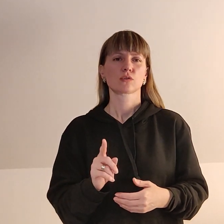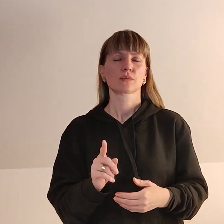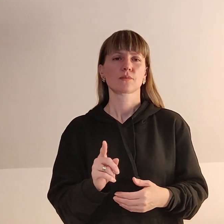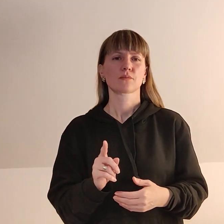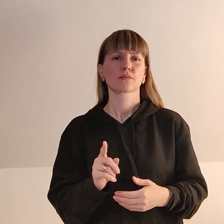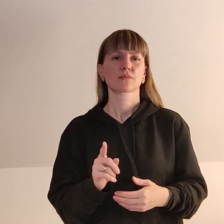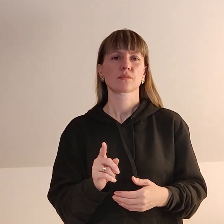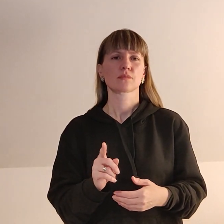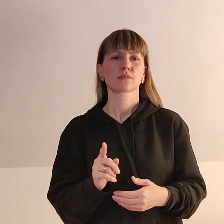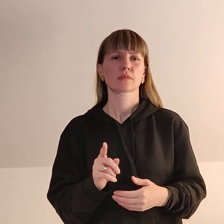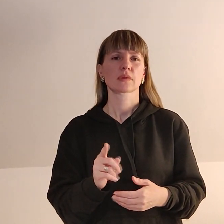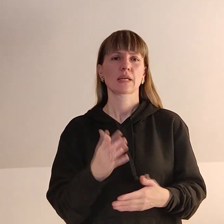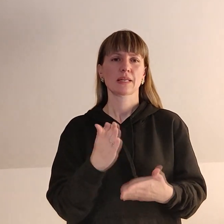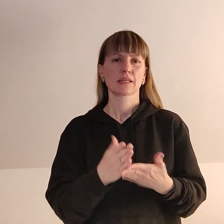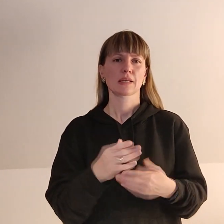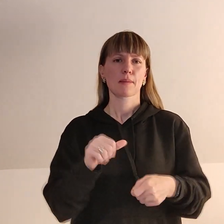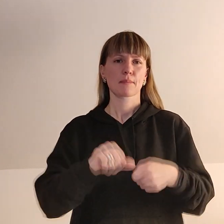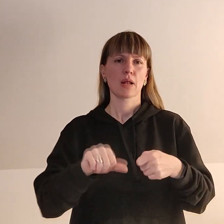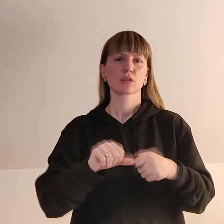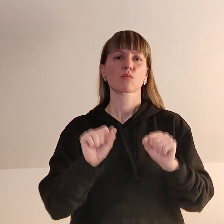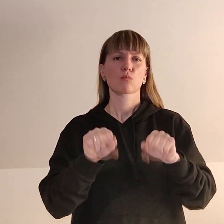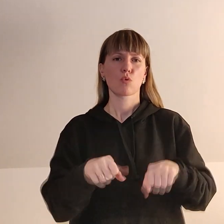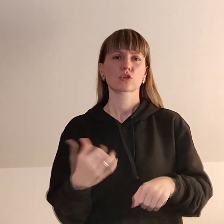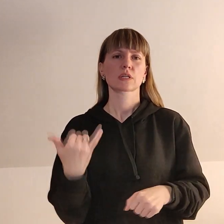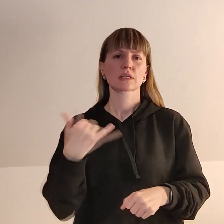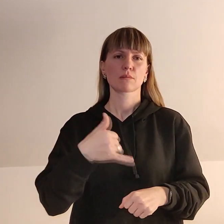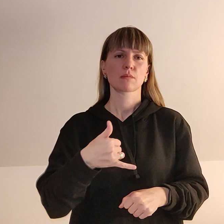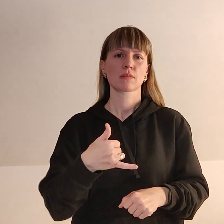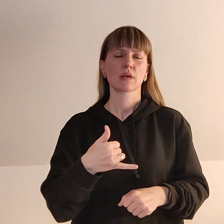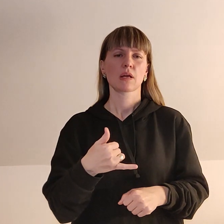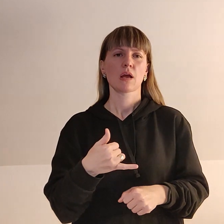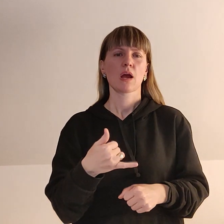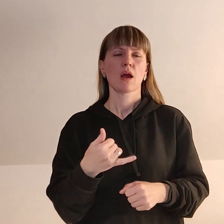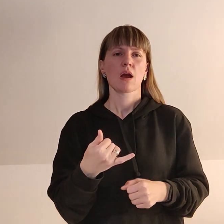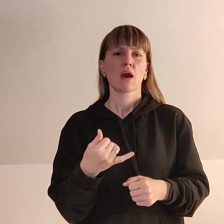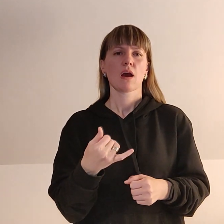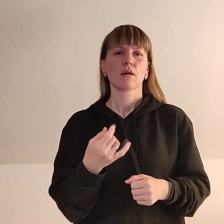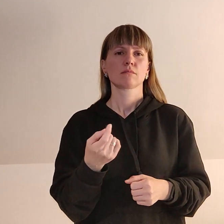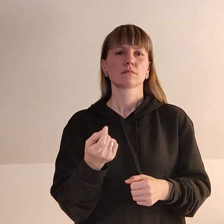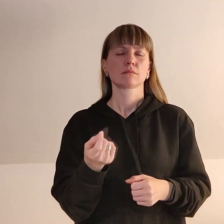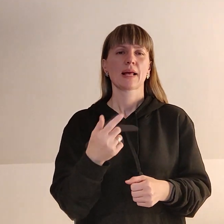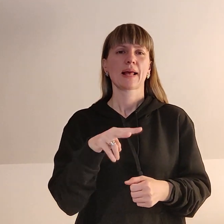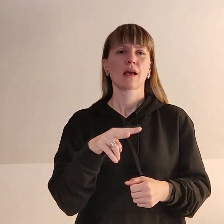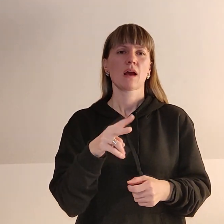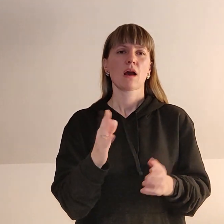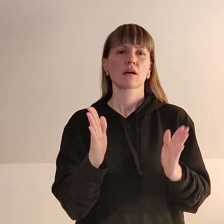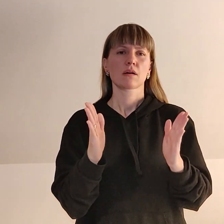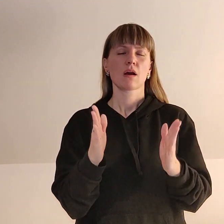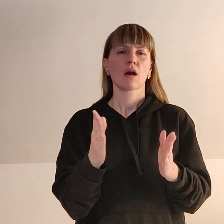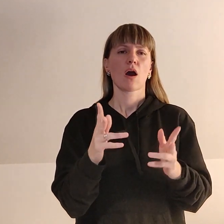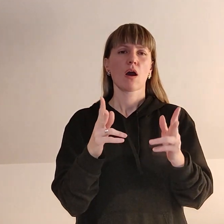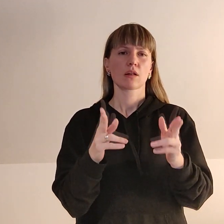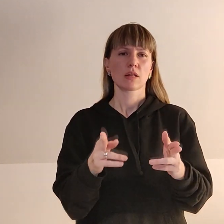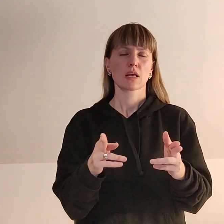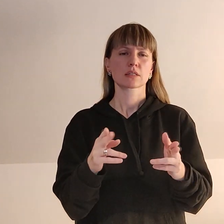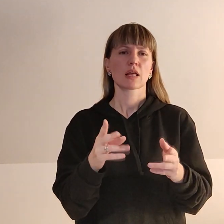немає. Є пальне, можна заправлятись. Ліміт незначний, але це нормально. Більше наразі на армію